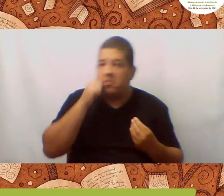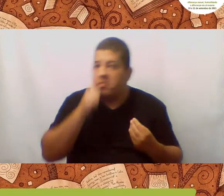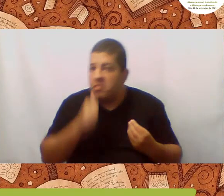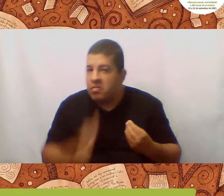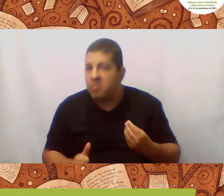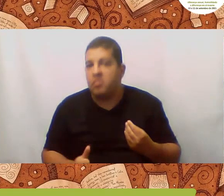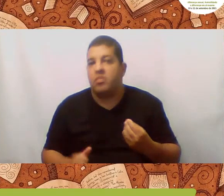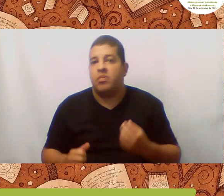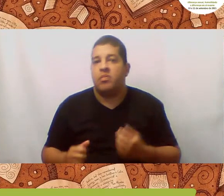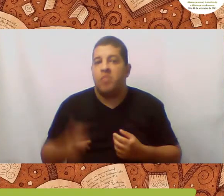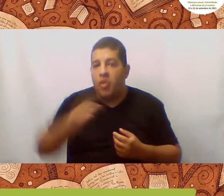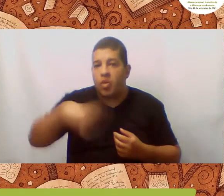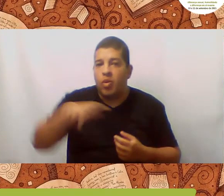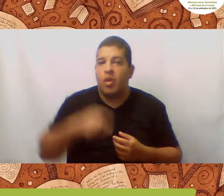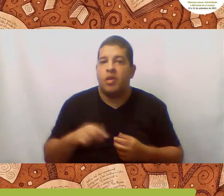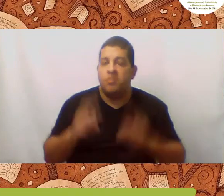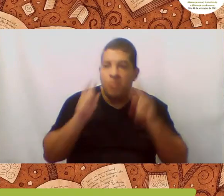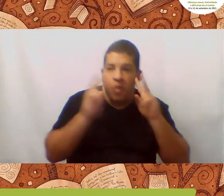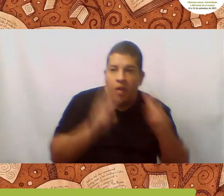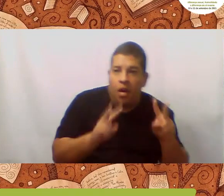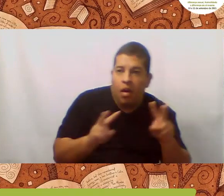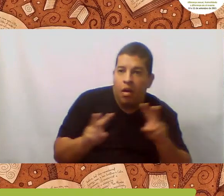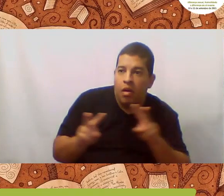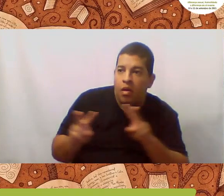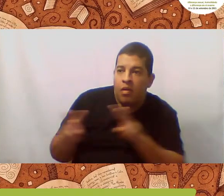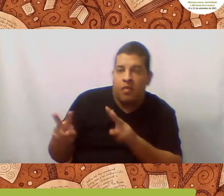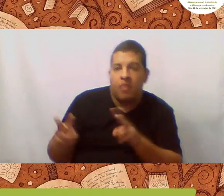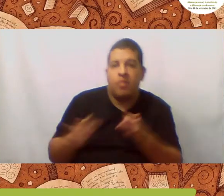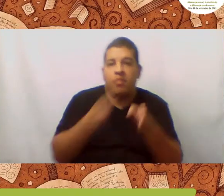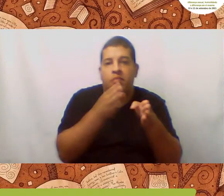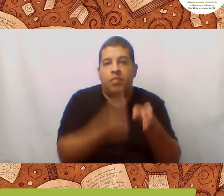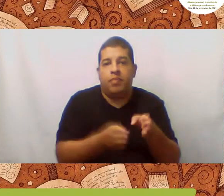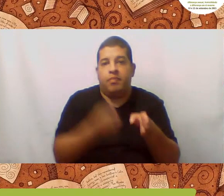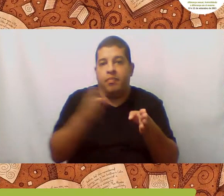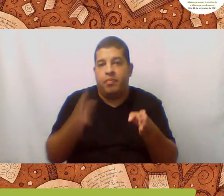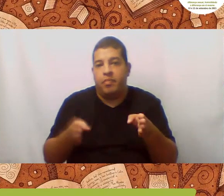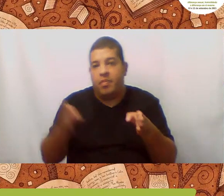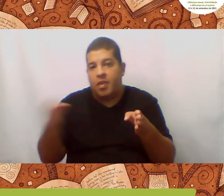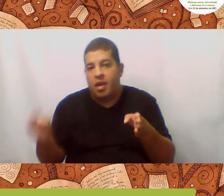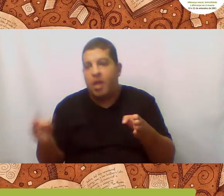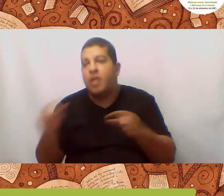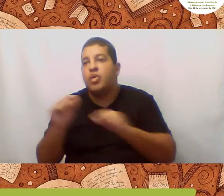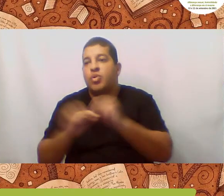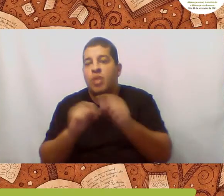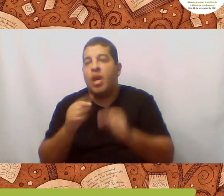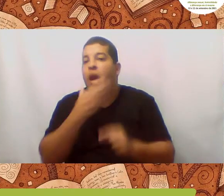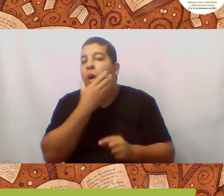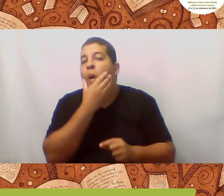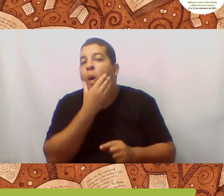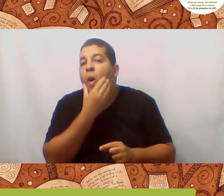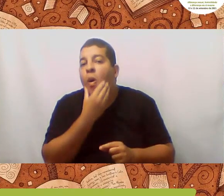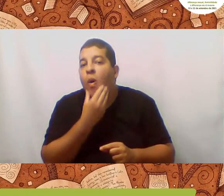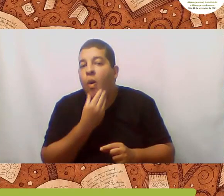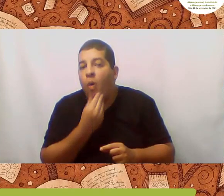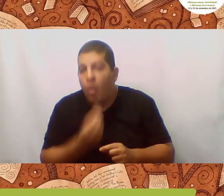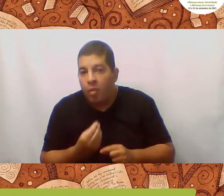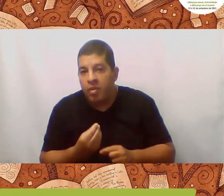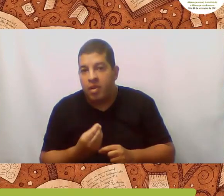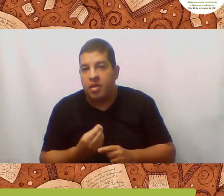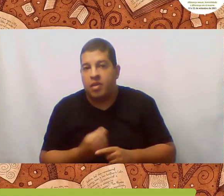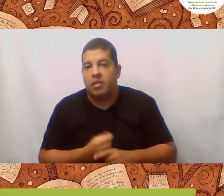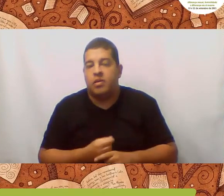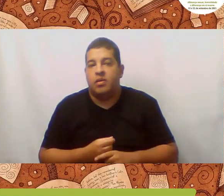gente assiste, né, por parte da população masculina, um incremento